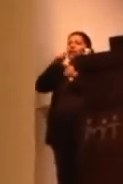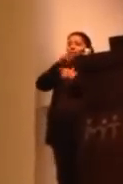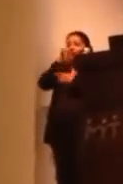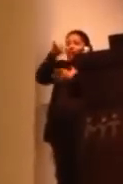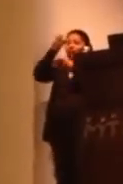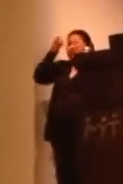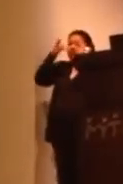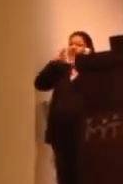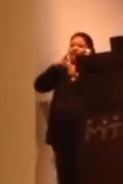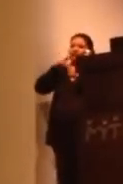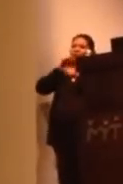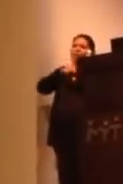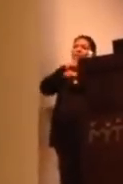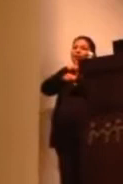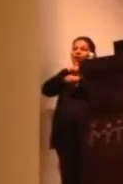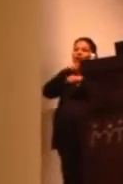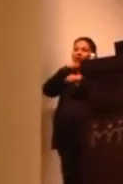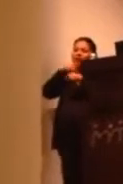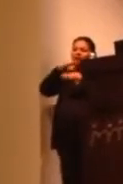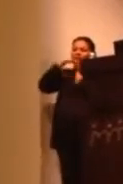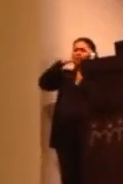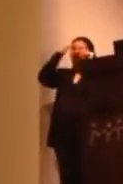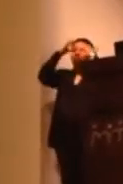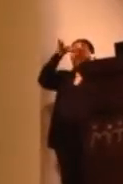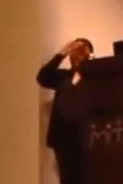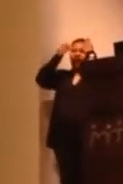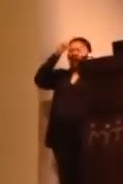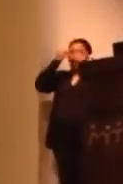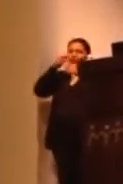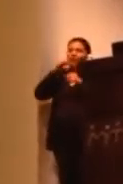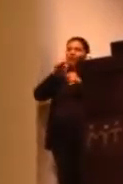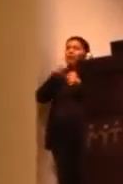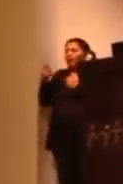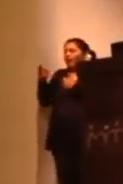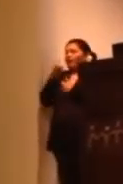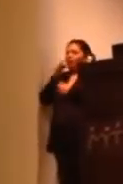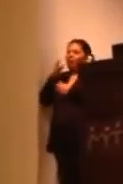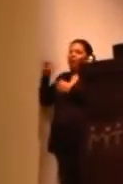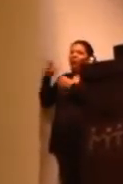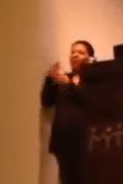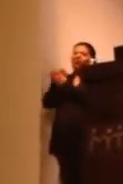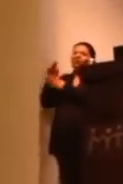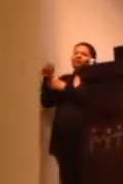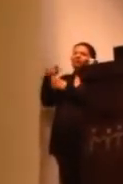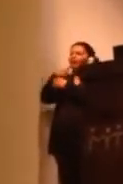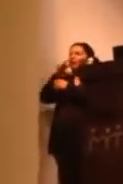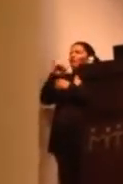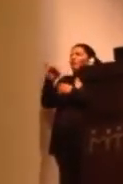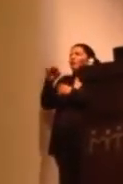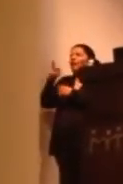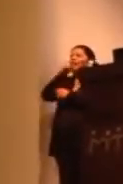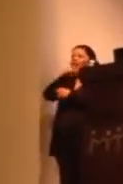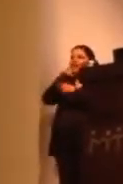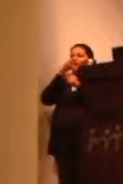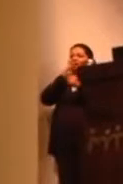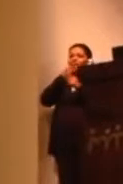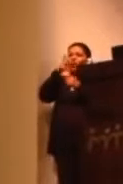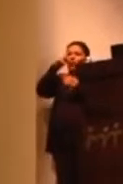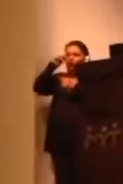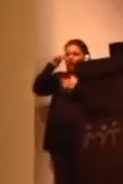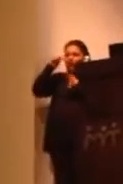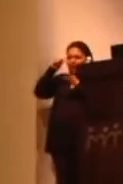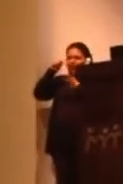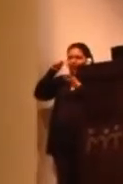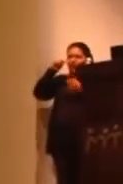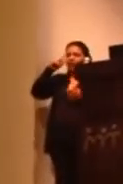Entonces, partiendo de ahí, pues obviamente obtiene una calificación mucho más alta. Pero no